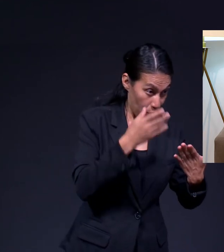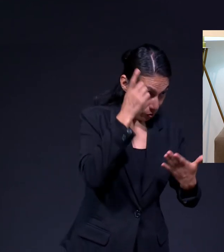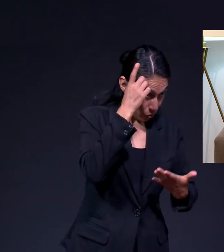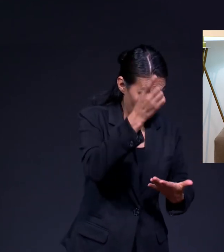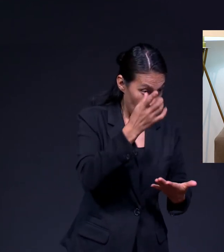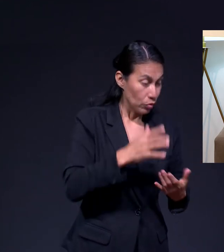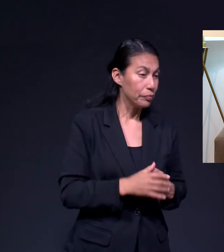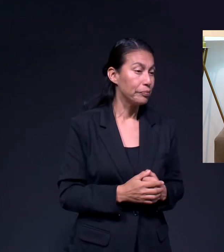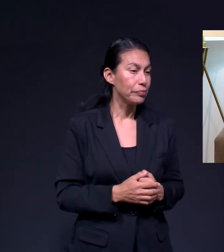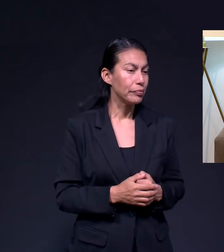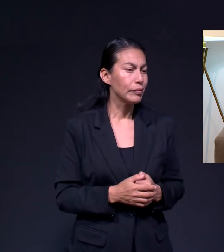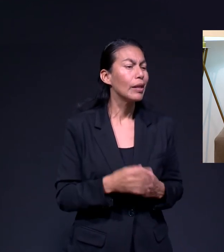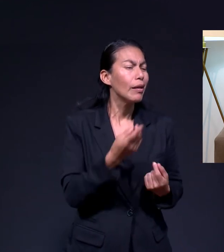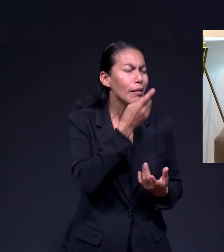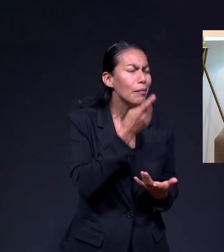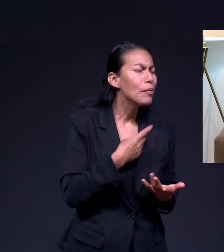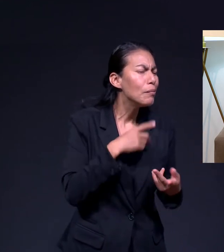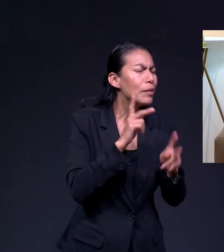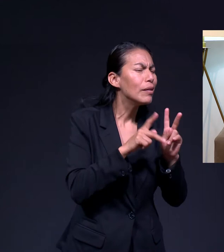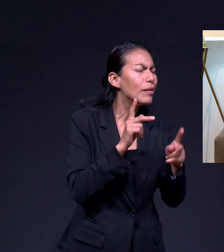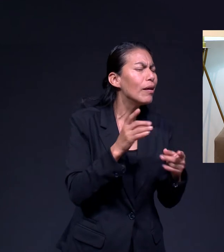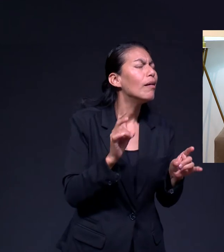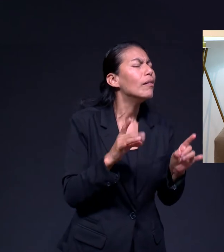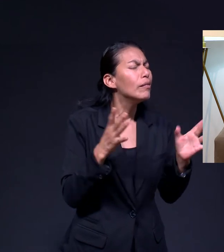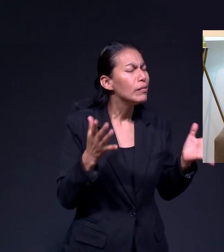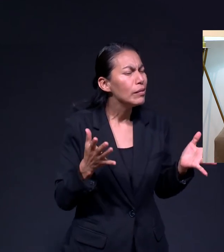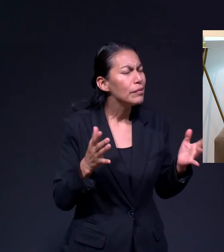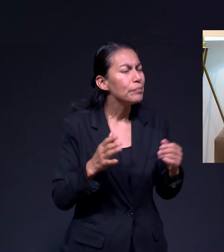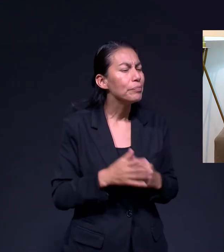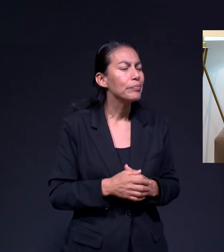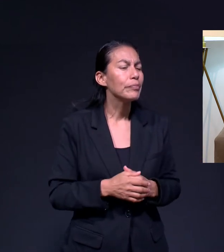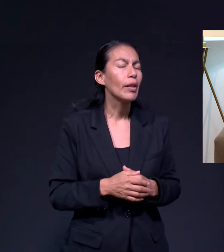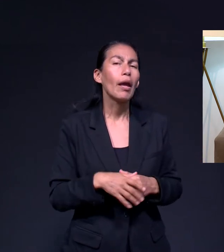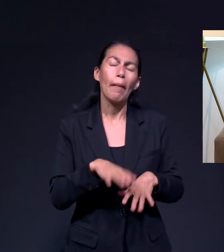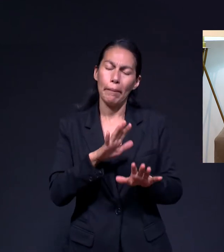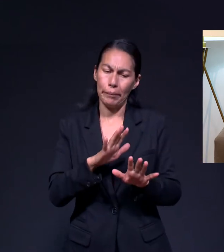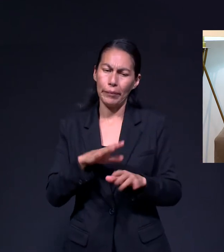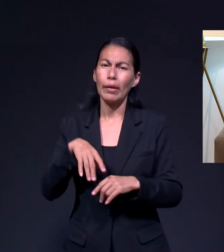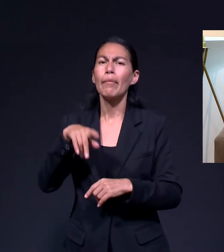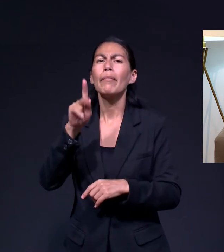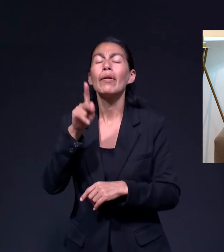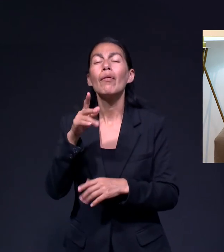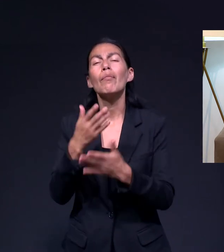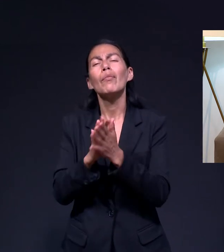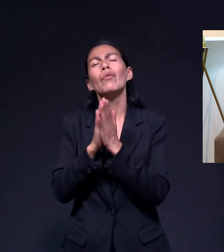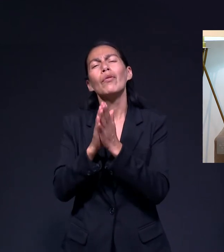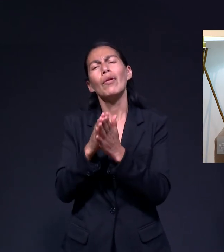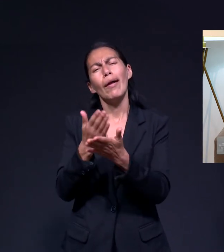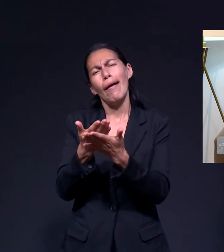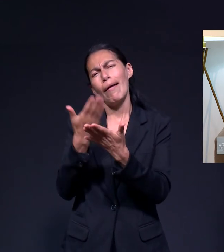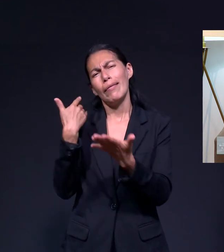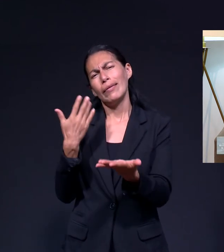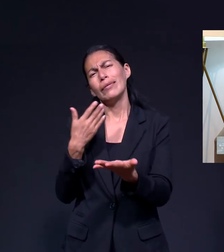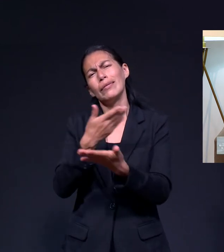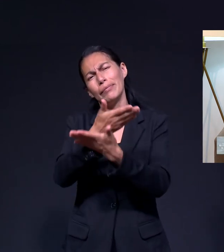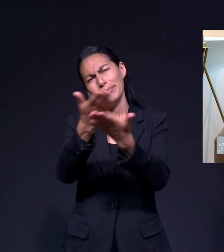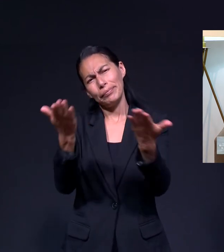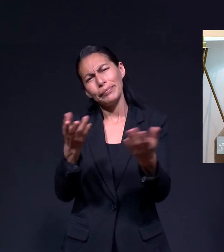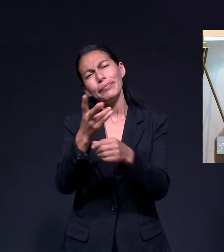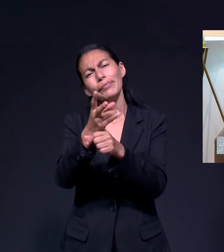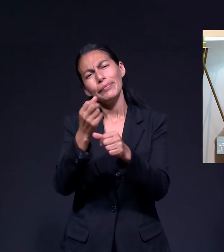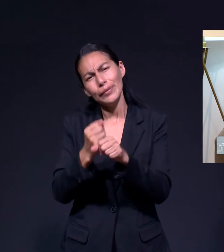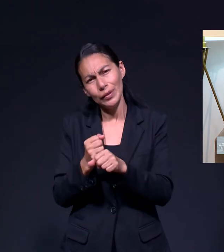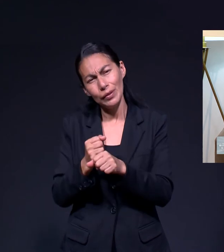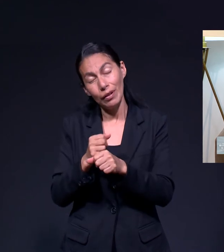y tú empezaste a confiar en dios qué pasó entonces eso es lo que me gustaría saber pero antes quisiera hacerles una